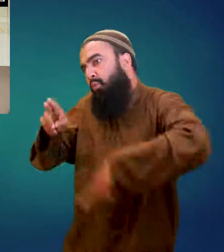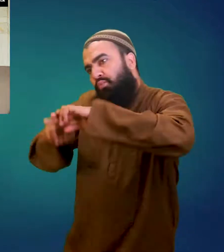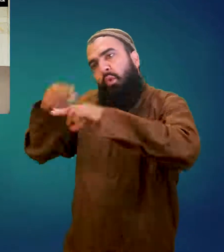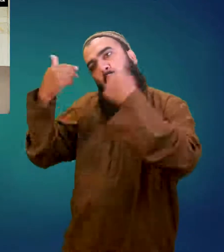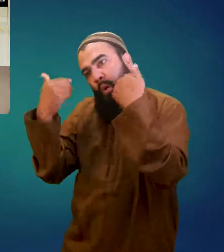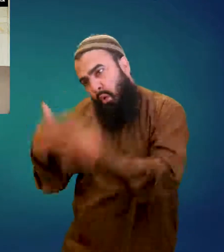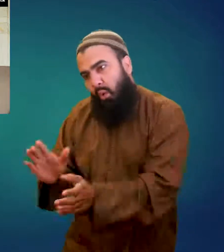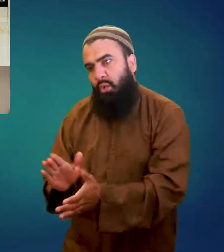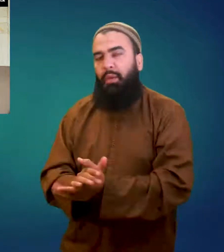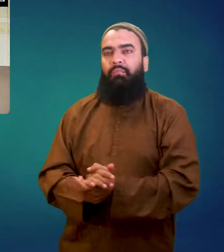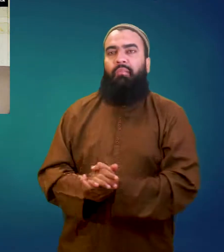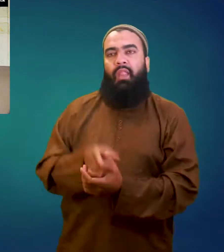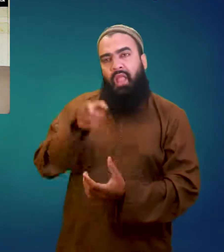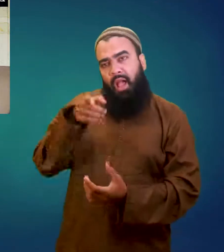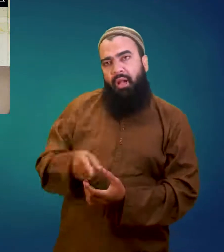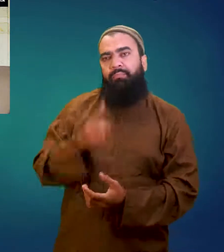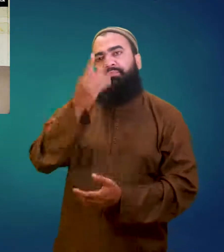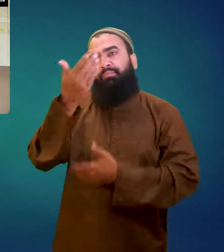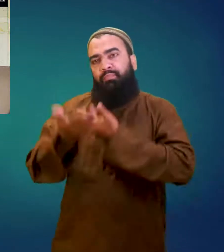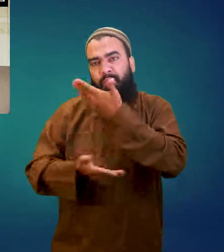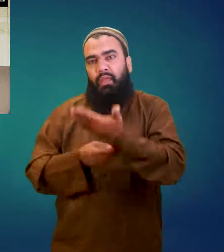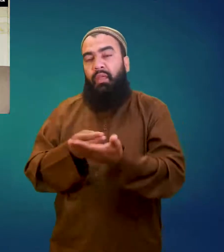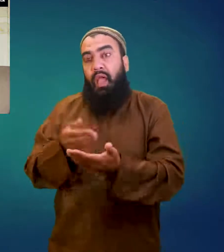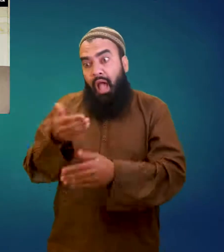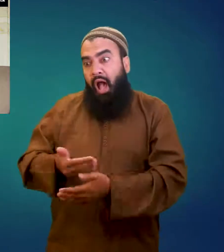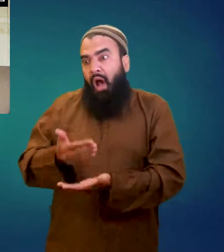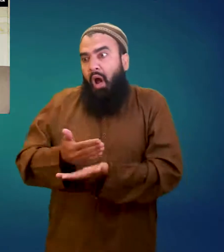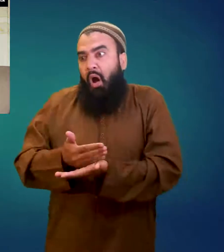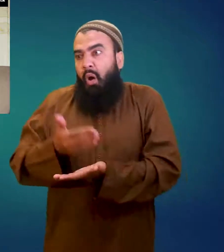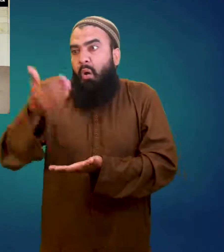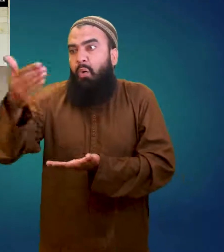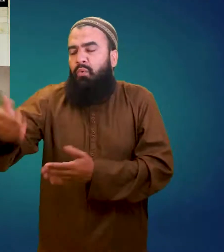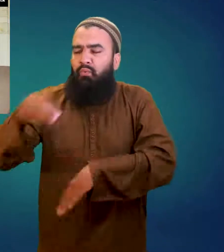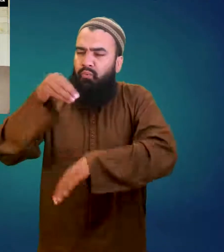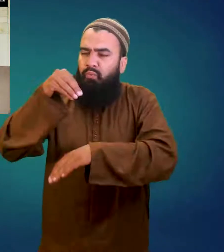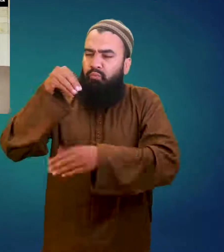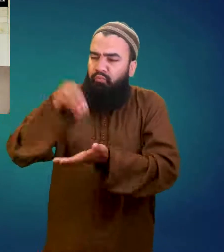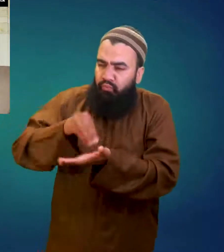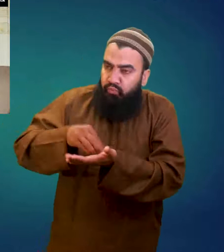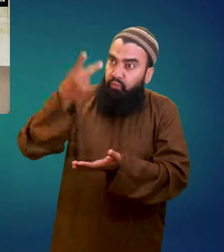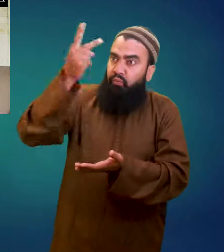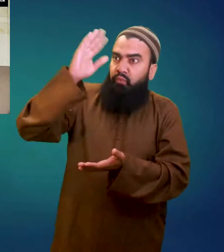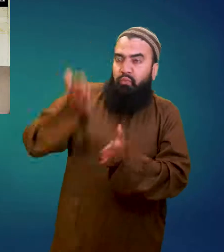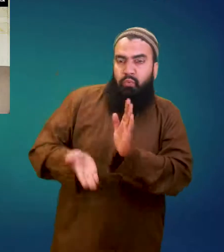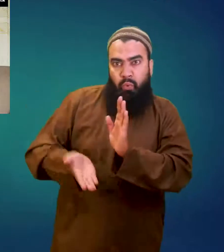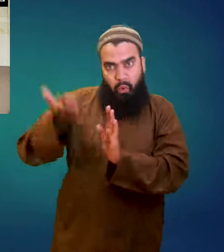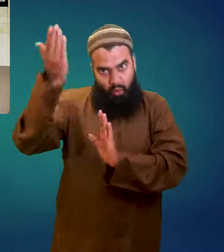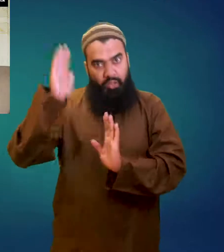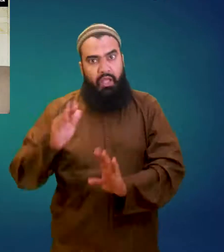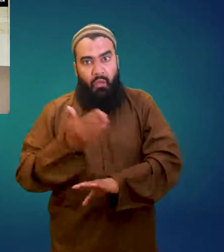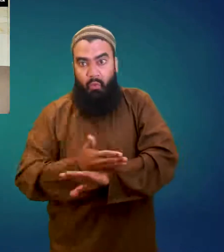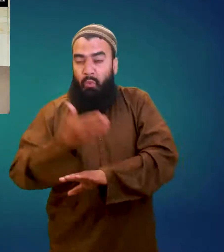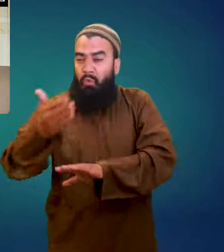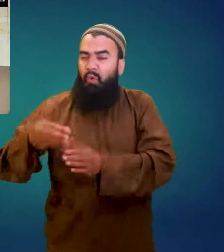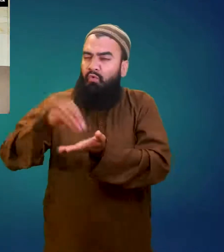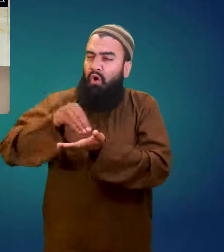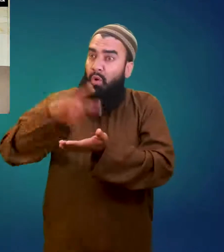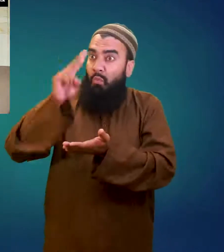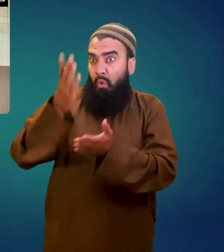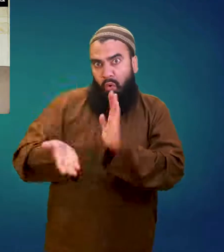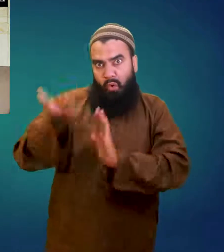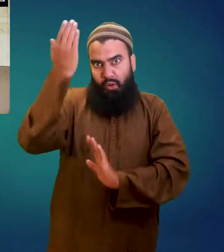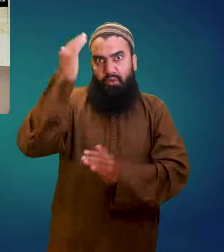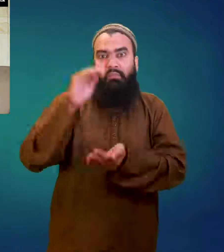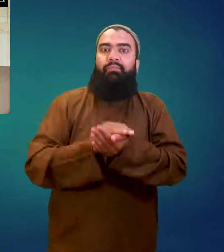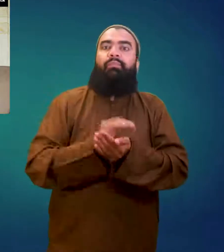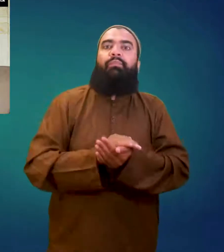ان شرائط کو قبول فرما لیا اور اس کے دور رس نتائج برآمد ہوئے اور مسلمانوں کو اس